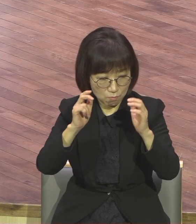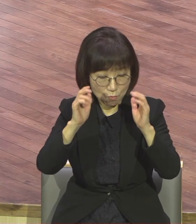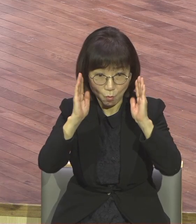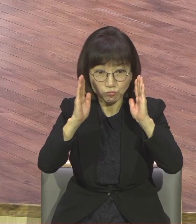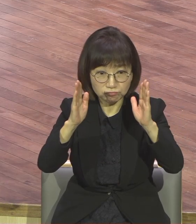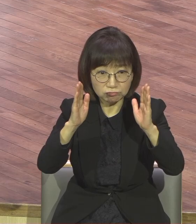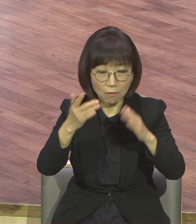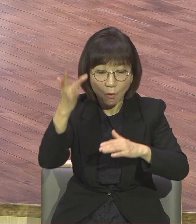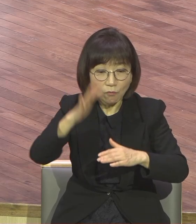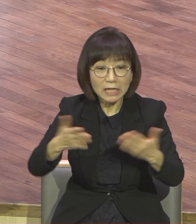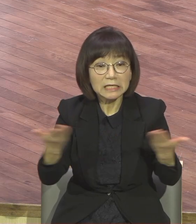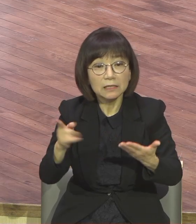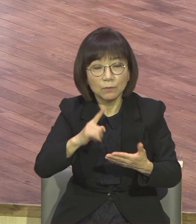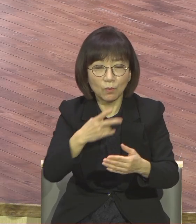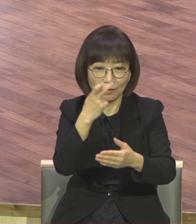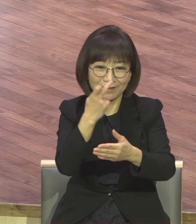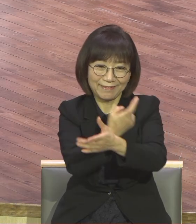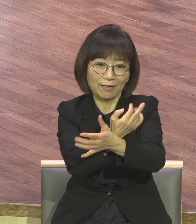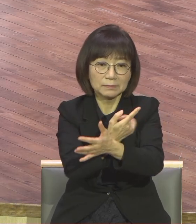코미디언을 했는데